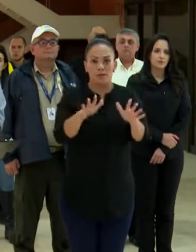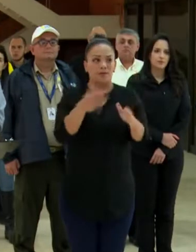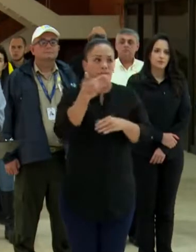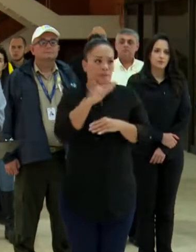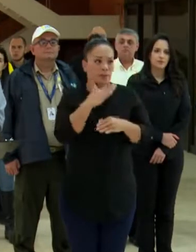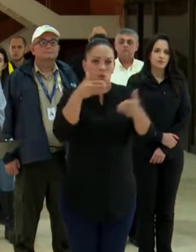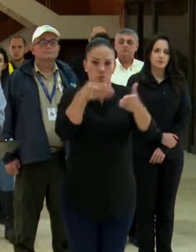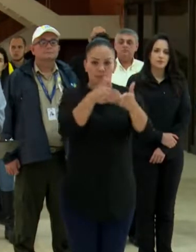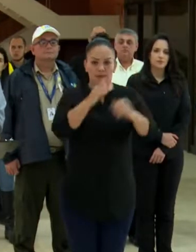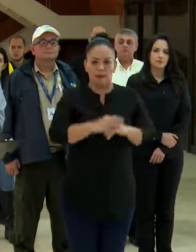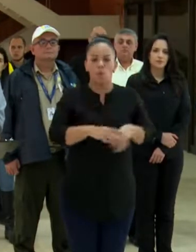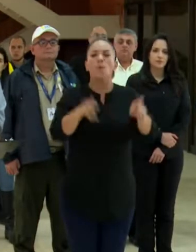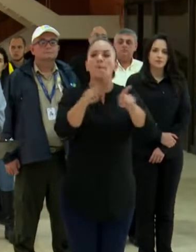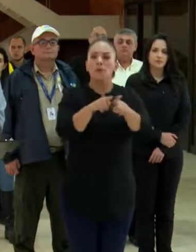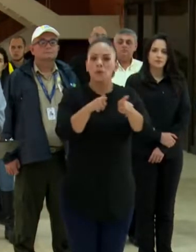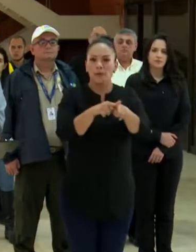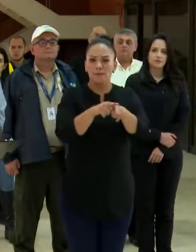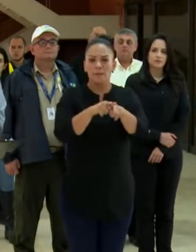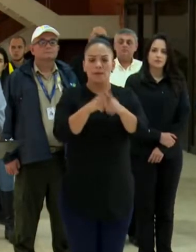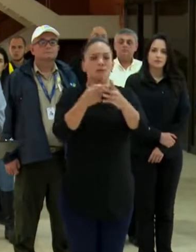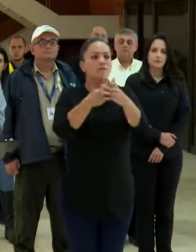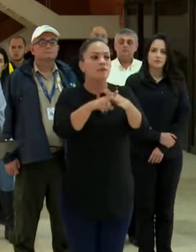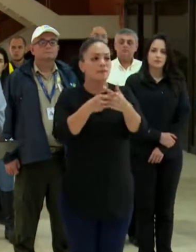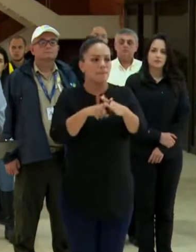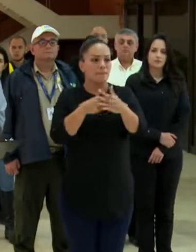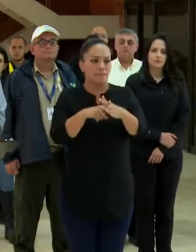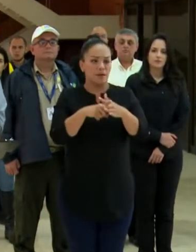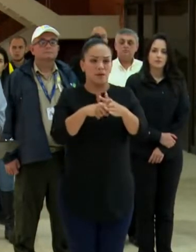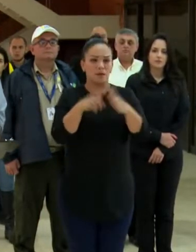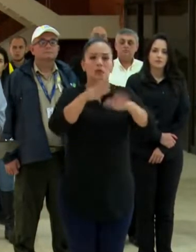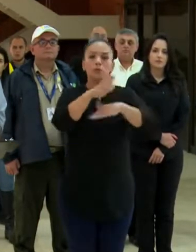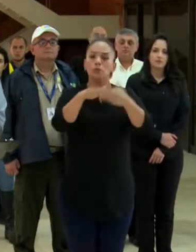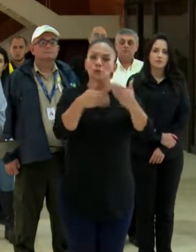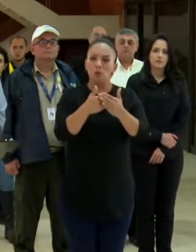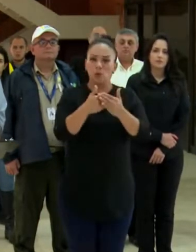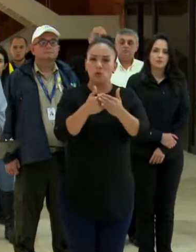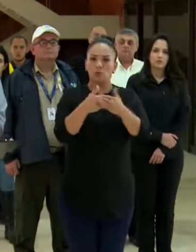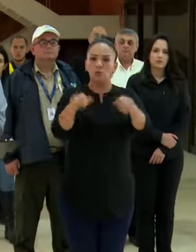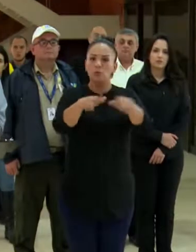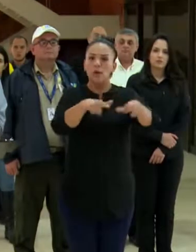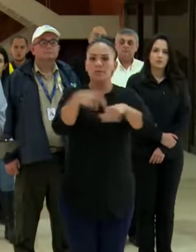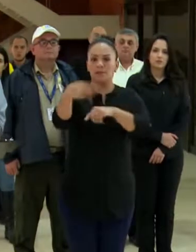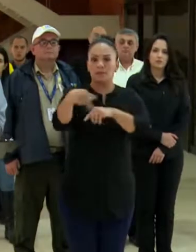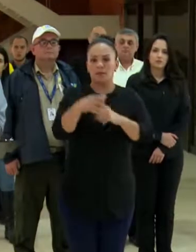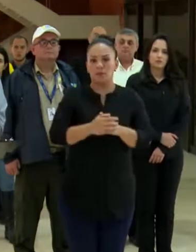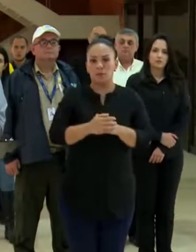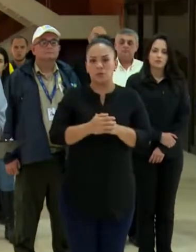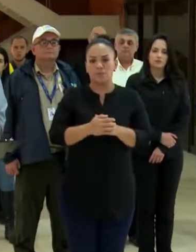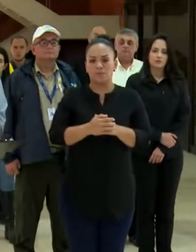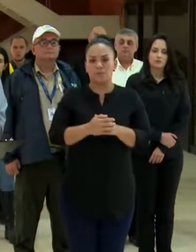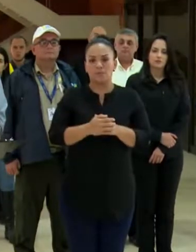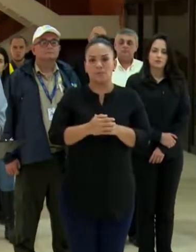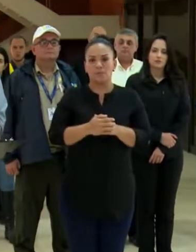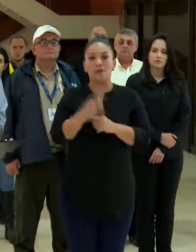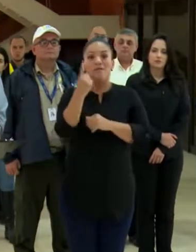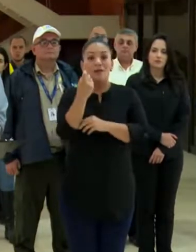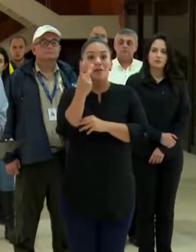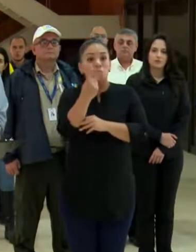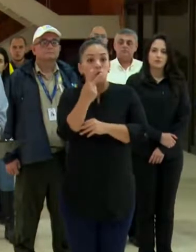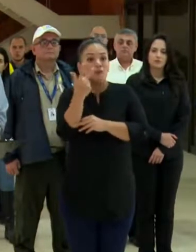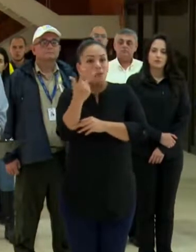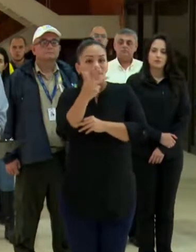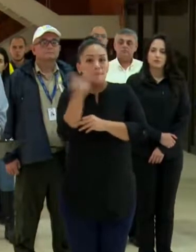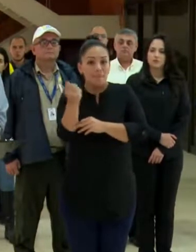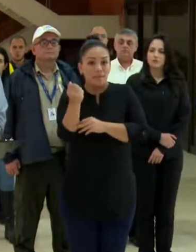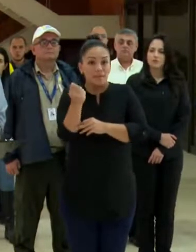sino que reparar los puntos de peligro. Nos quedan 2 o 3 meses de lluvias